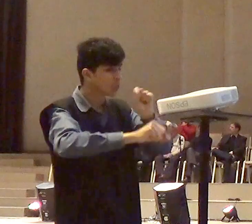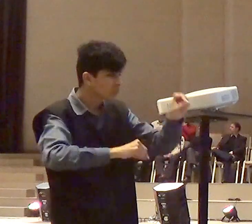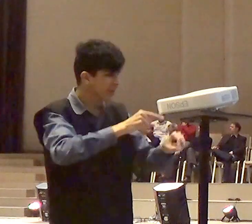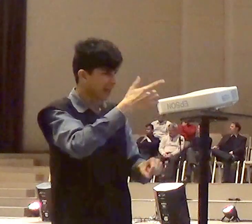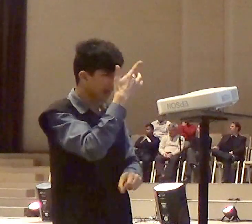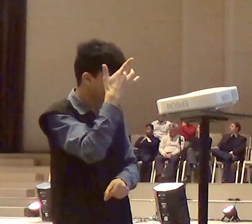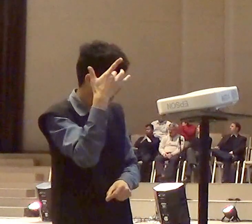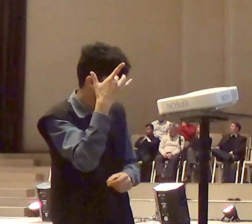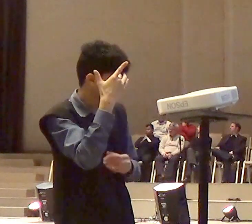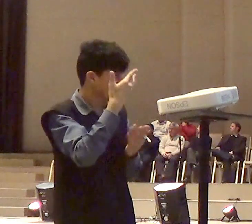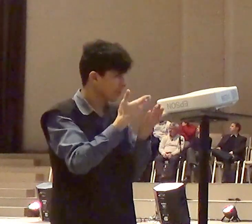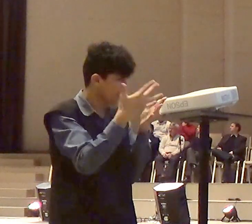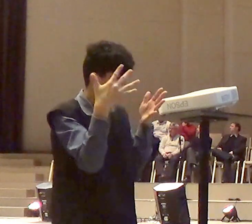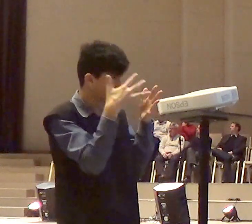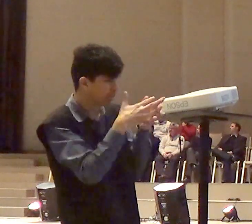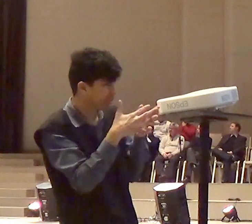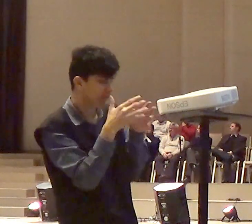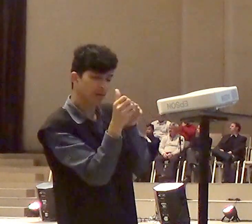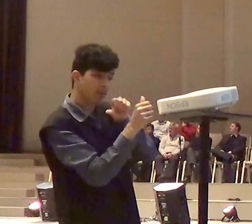ideologias